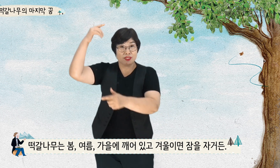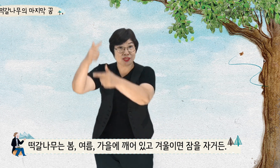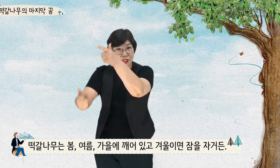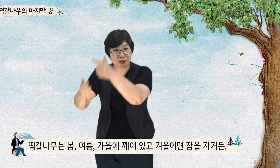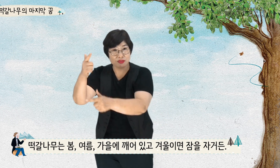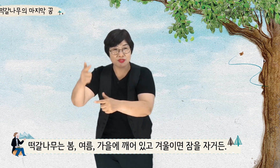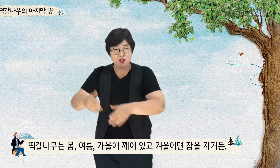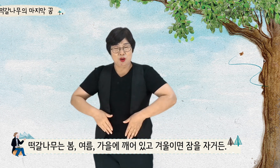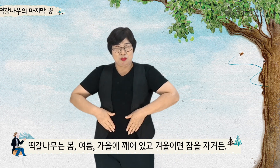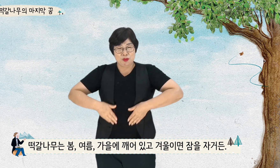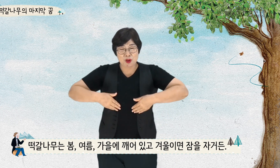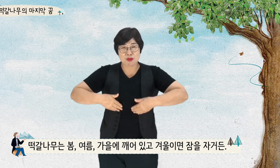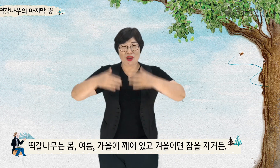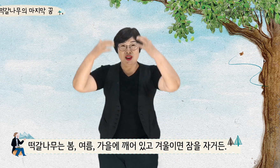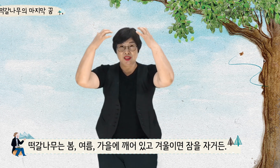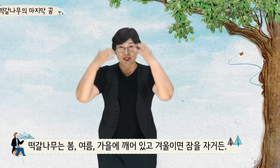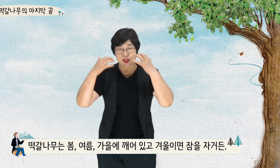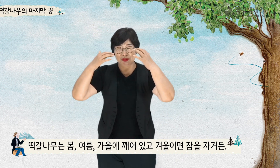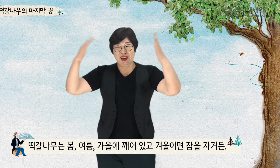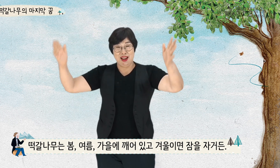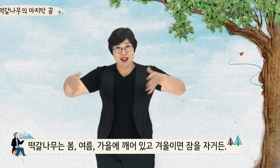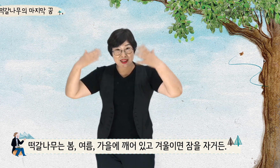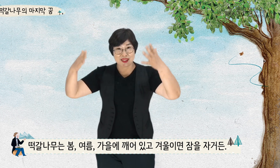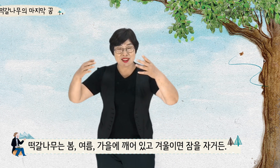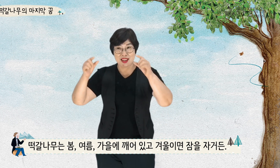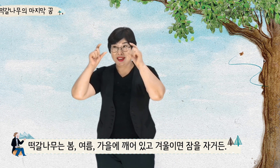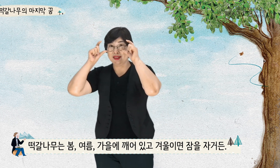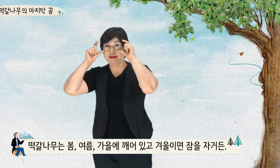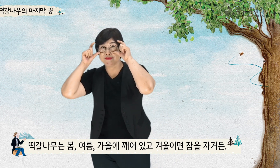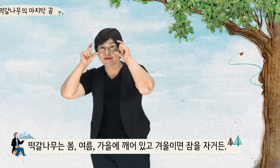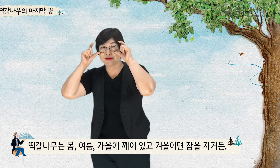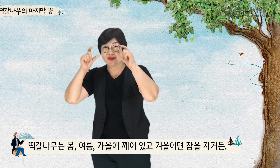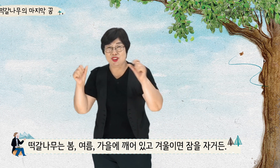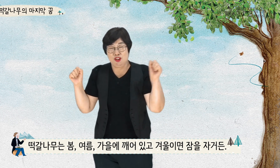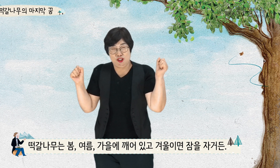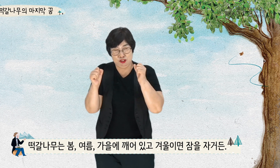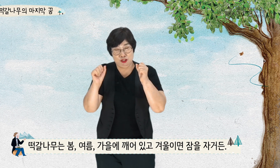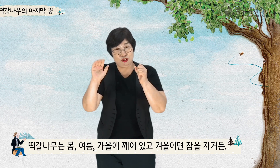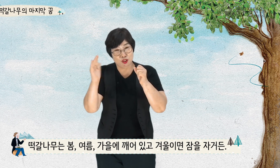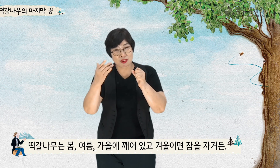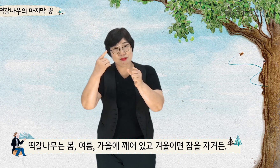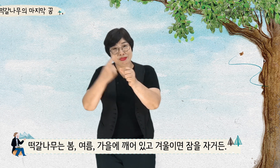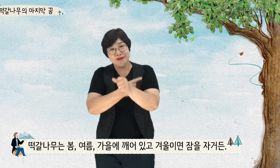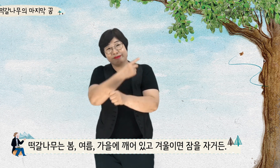떡갈나무는 봄, 여름, 가을에 깨어 있고 겨울이면 잠을 자거든.